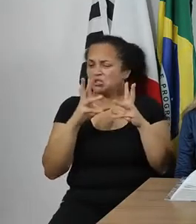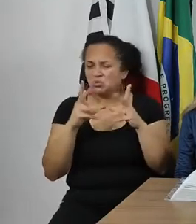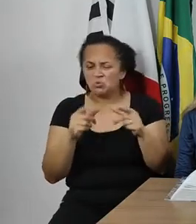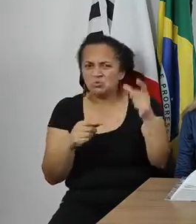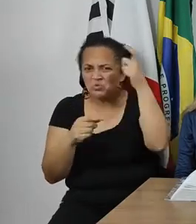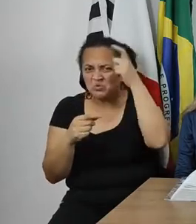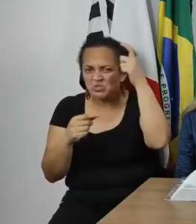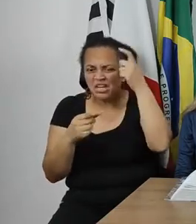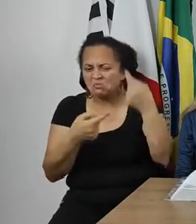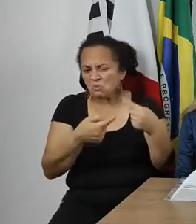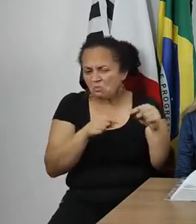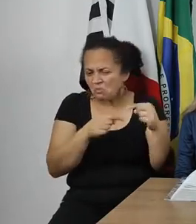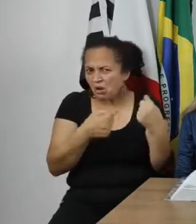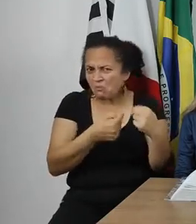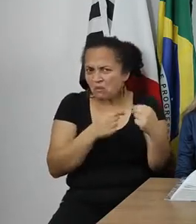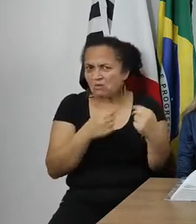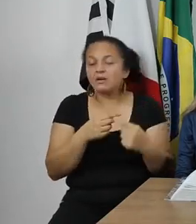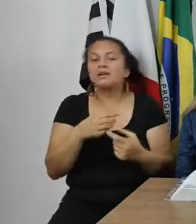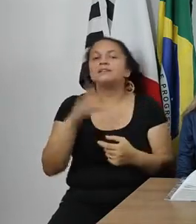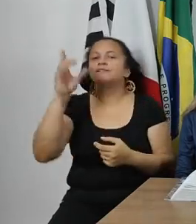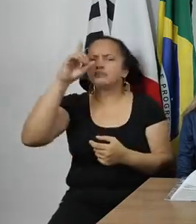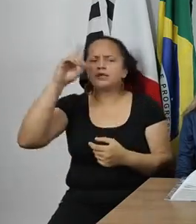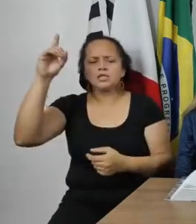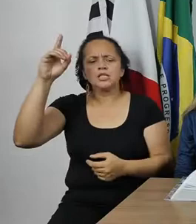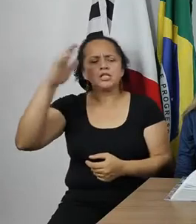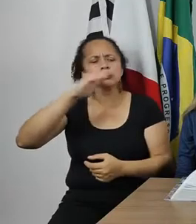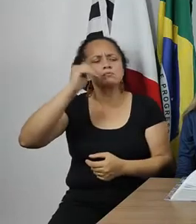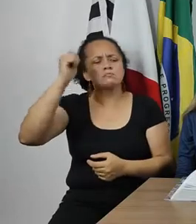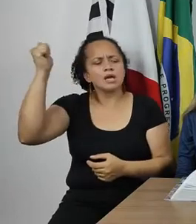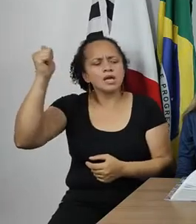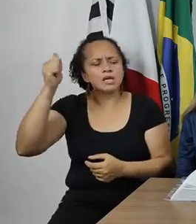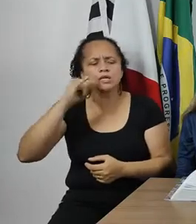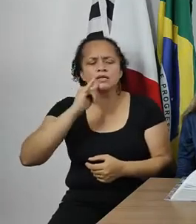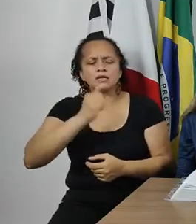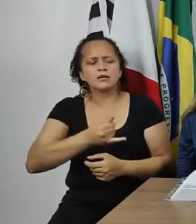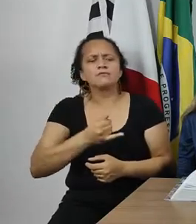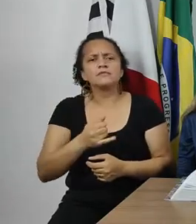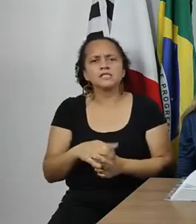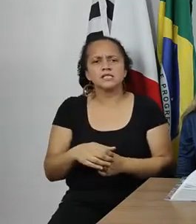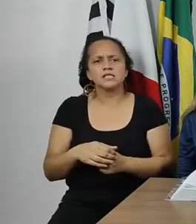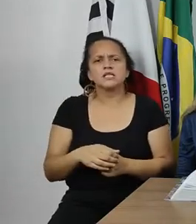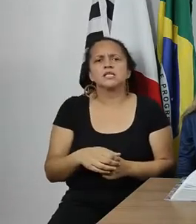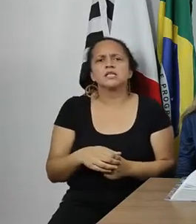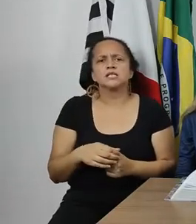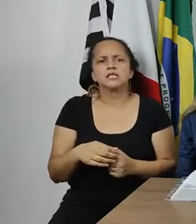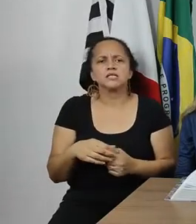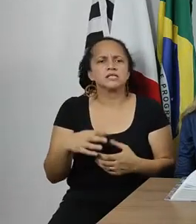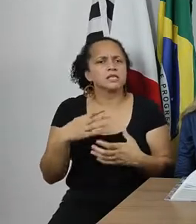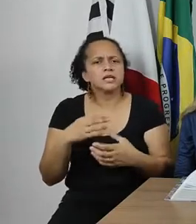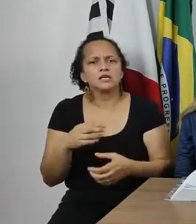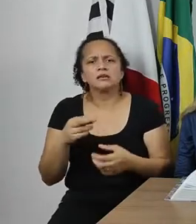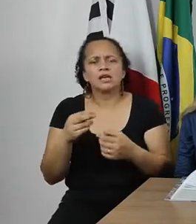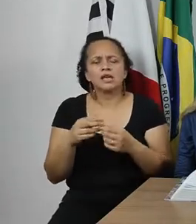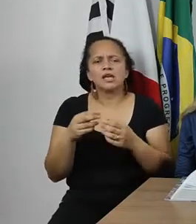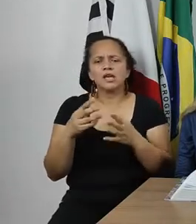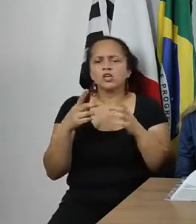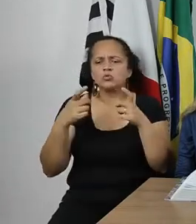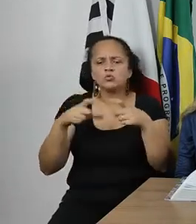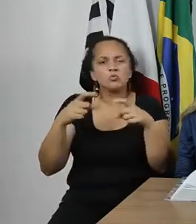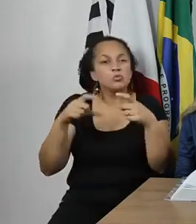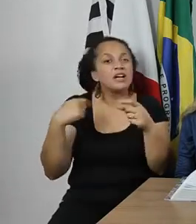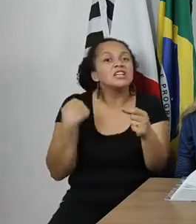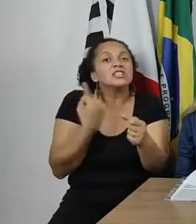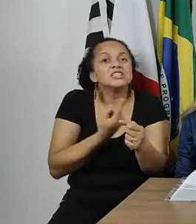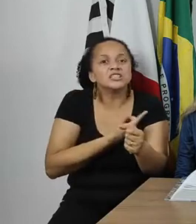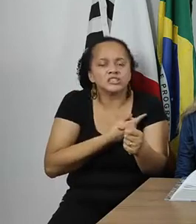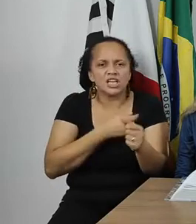diabo fez contra nós, Deus toma para si como se fosse ele o próprio insultado. E ele reage para